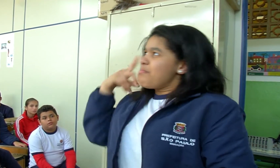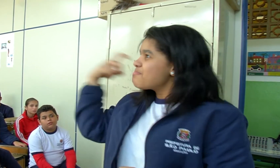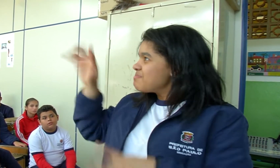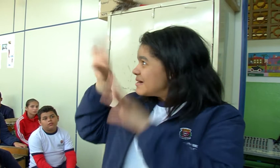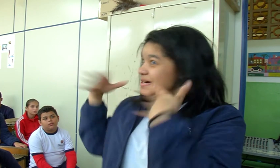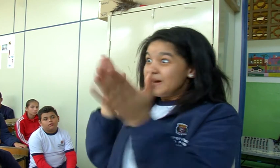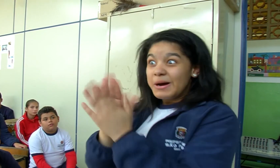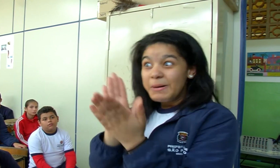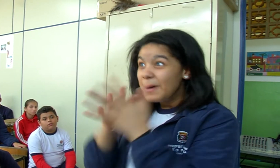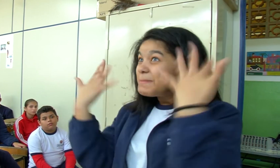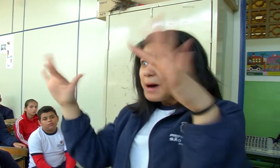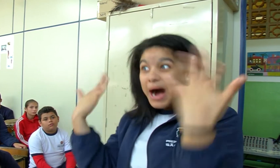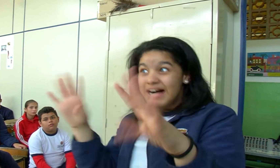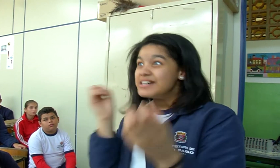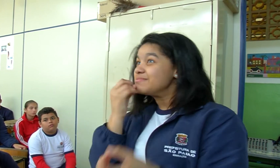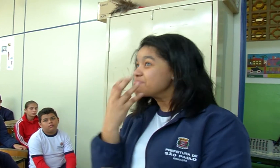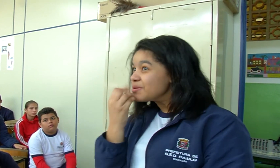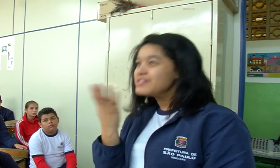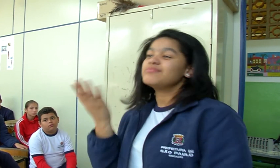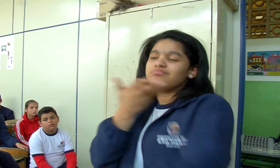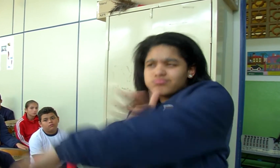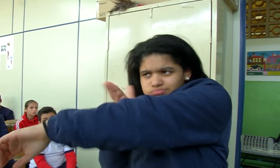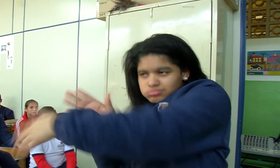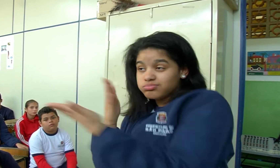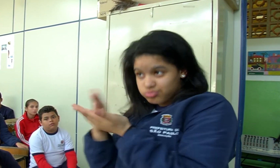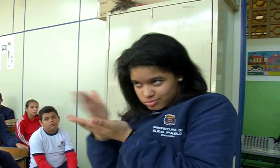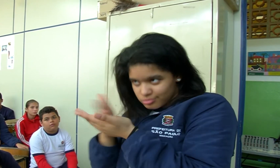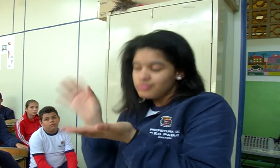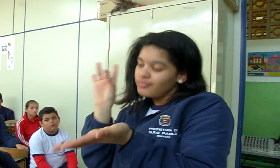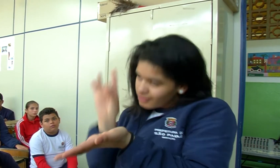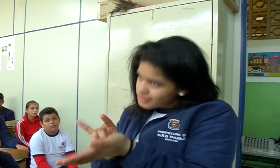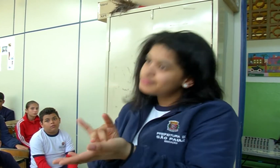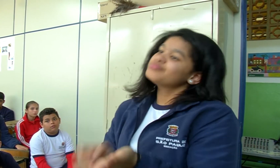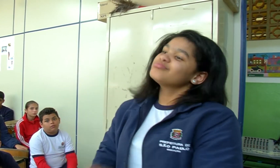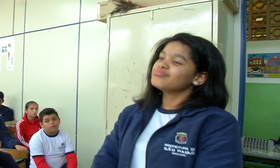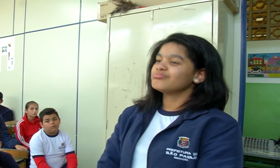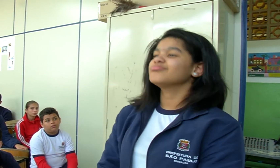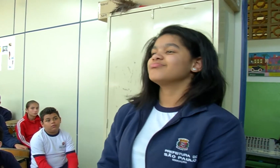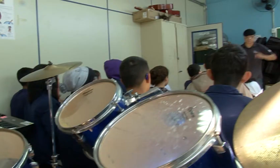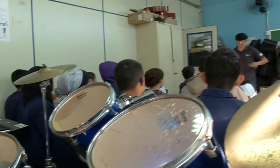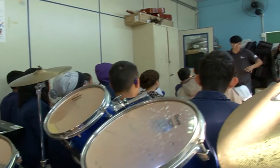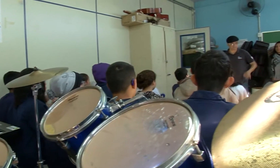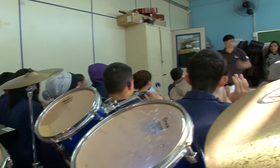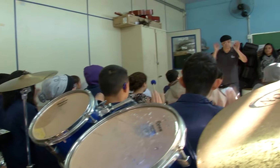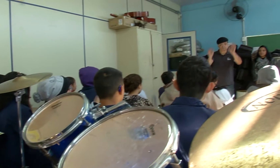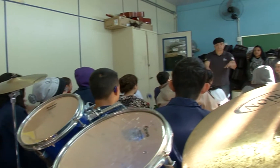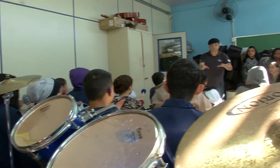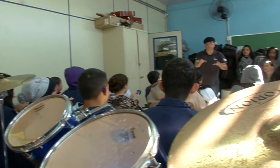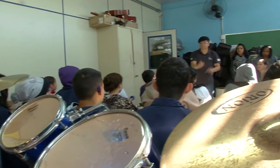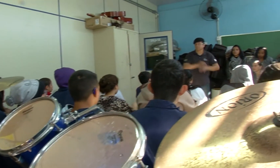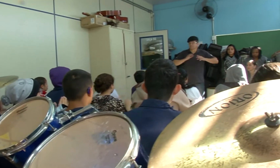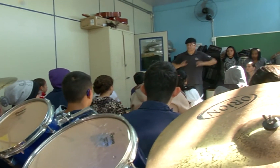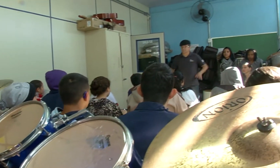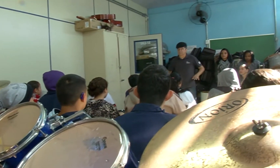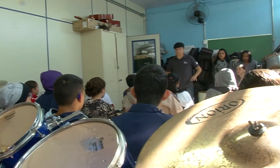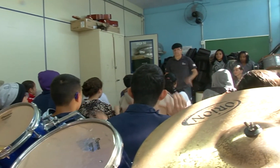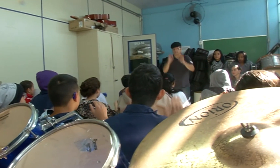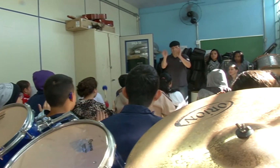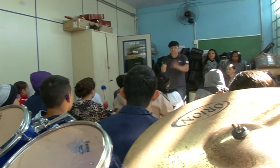aprender, treinar e tocar prato, eu gosto muito. Então ela começou assim, na banda. O projeto começou em 2005 com o